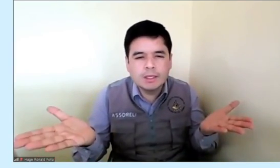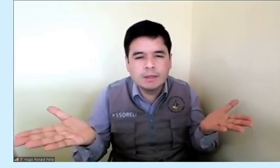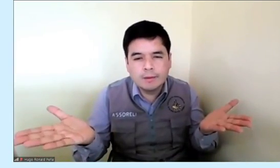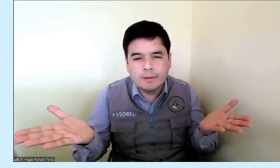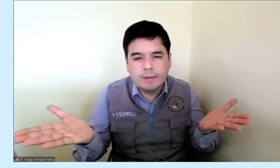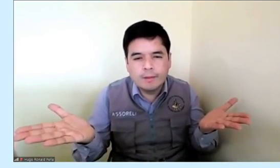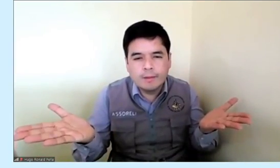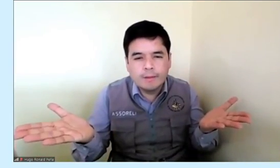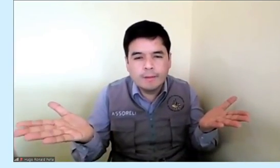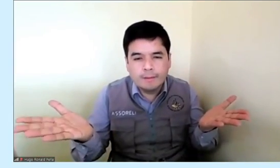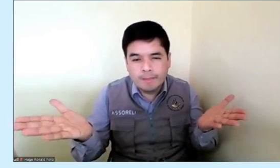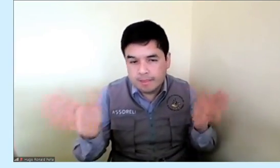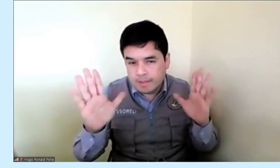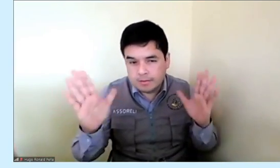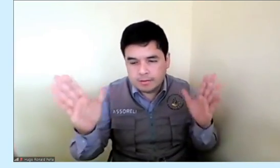¿Dónde?